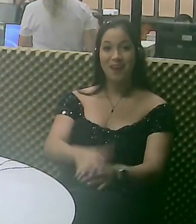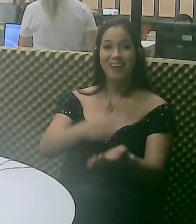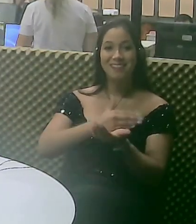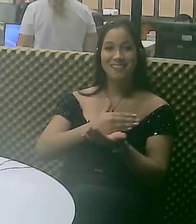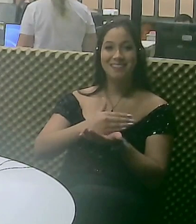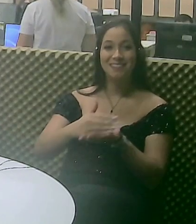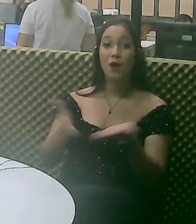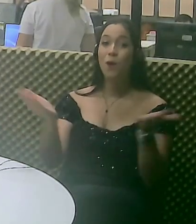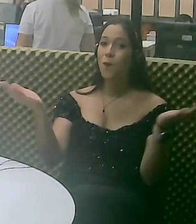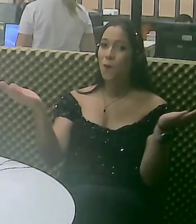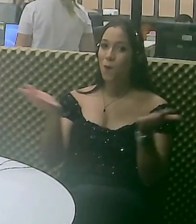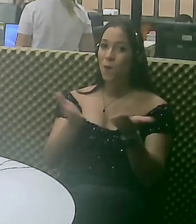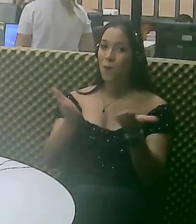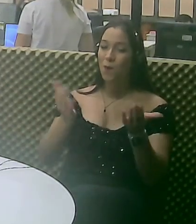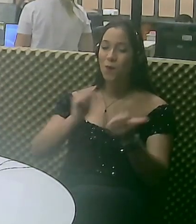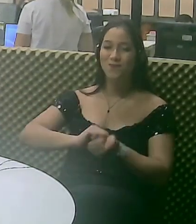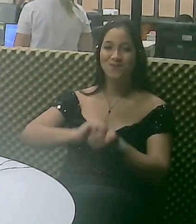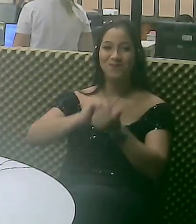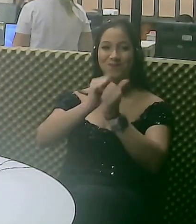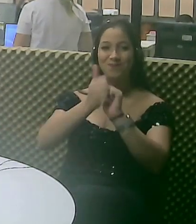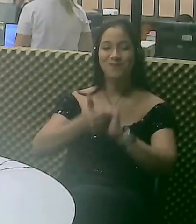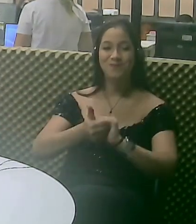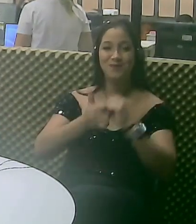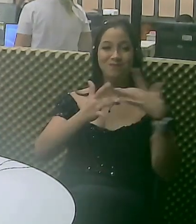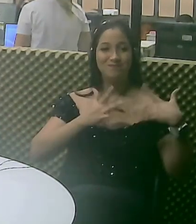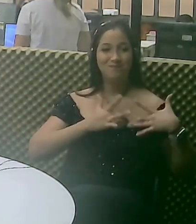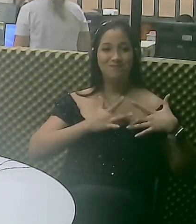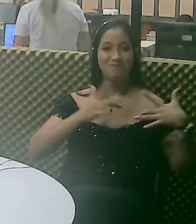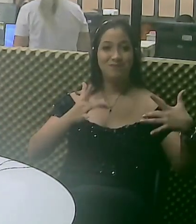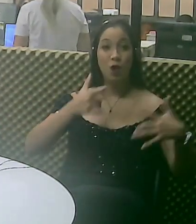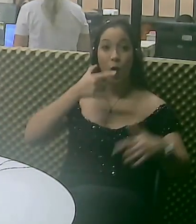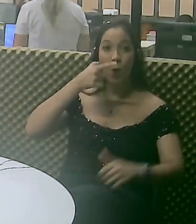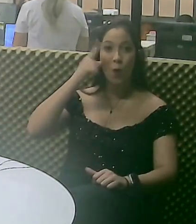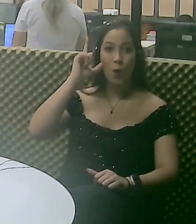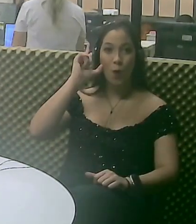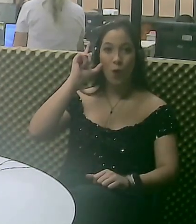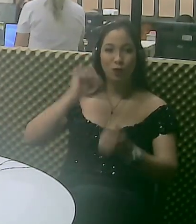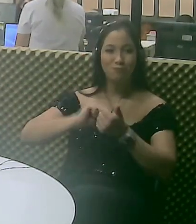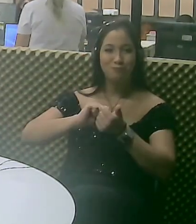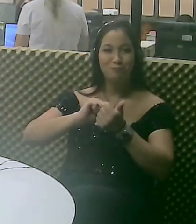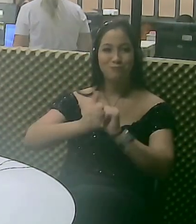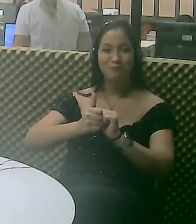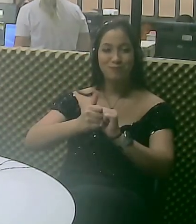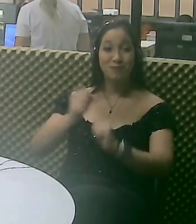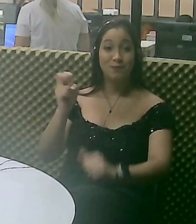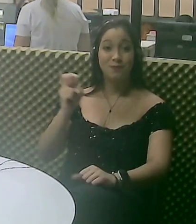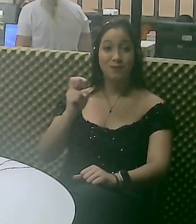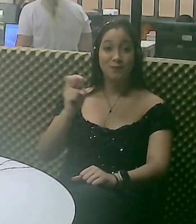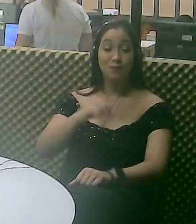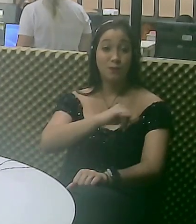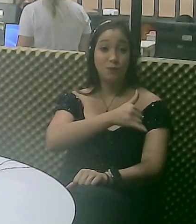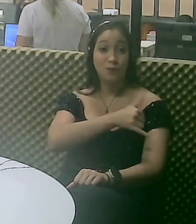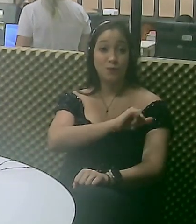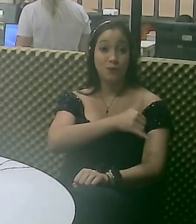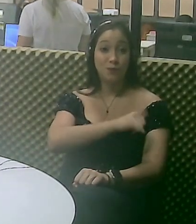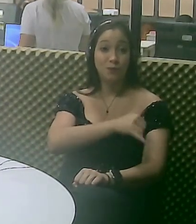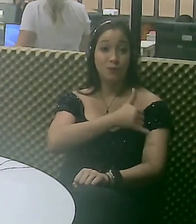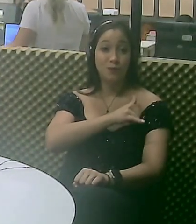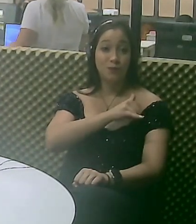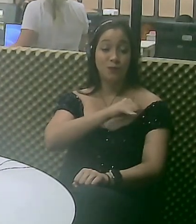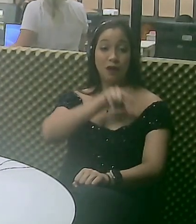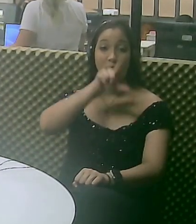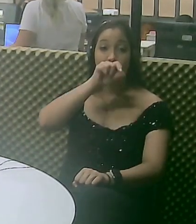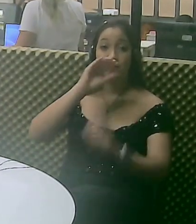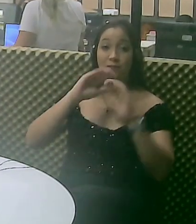Começamos a edição de hoje com futebol e solidariedade. Ontem a bola rolou pela quinta rodada do Campeonato Carioca no Estádio Parque